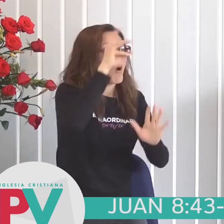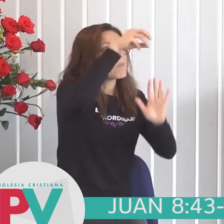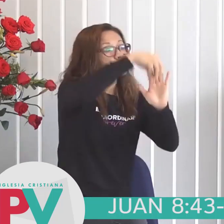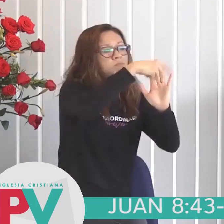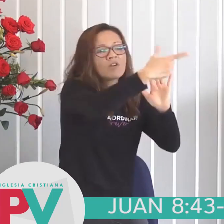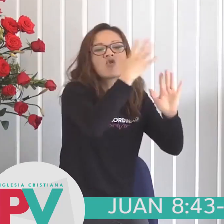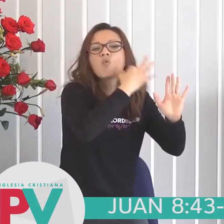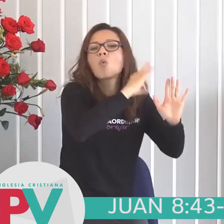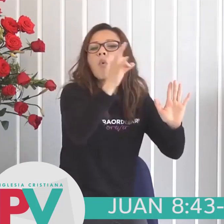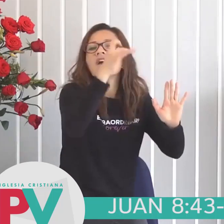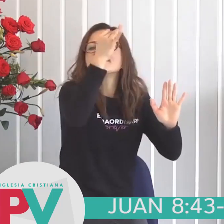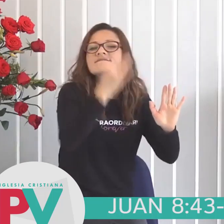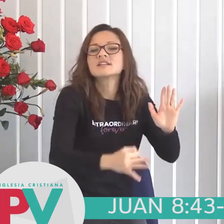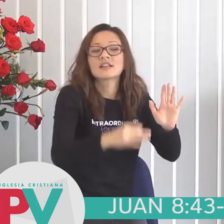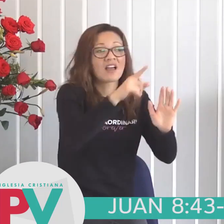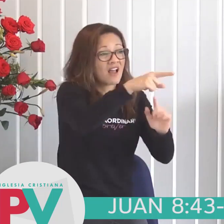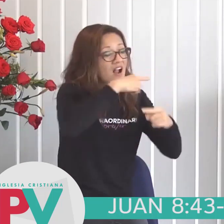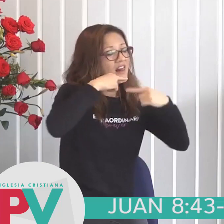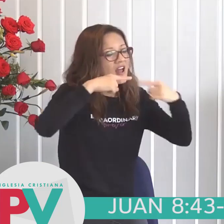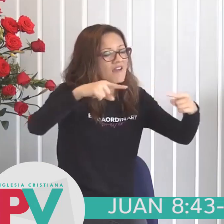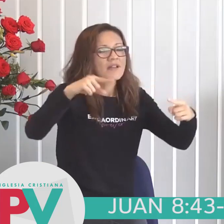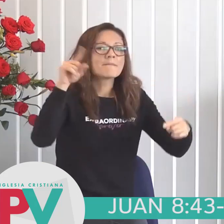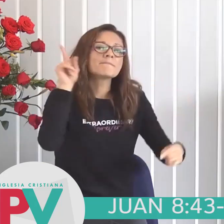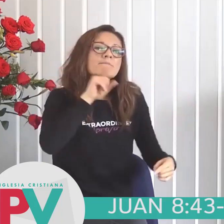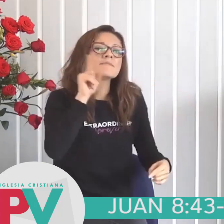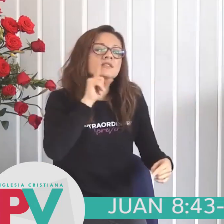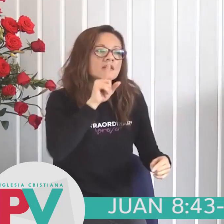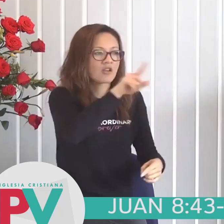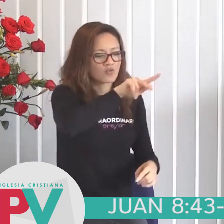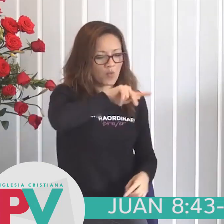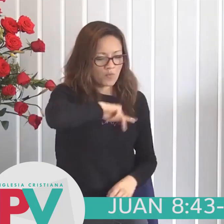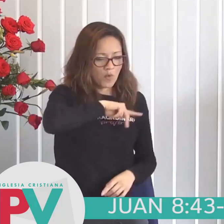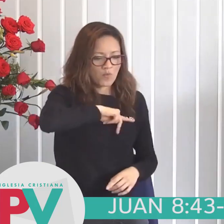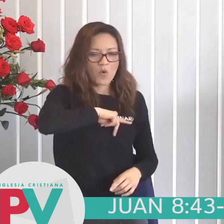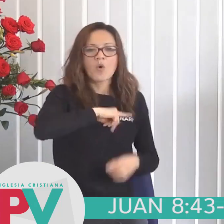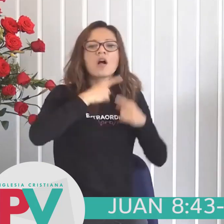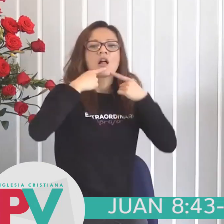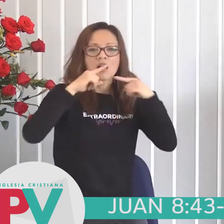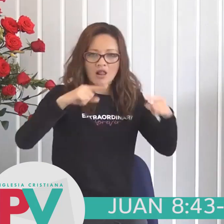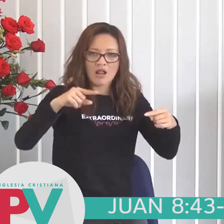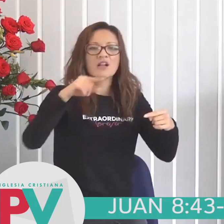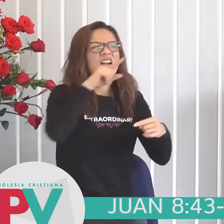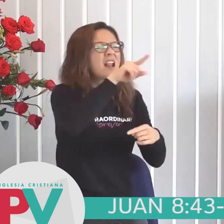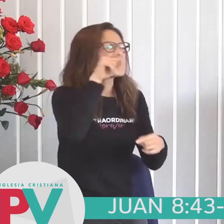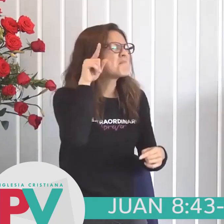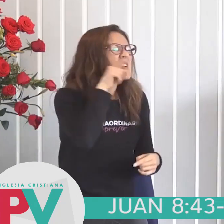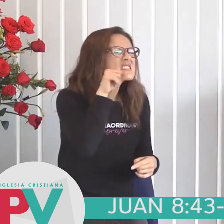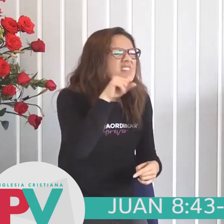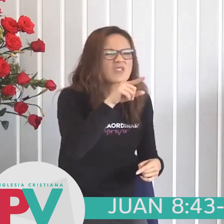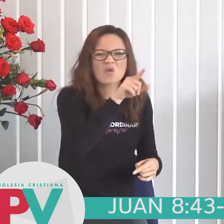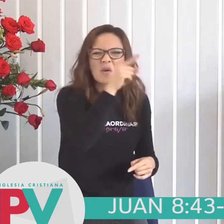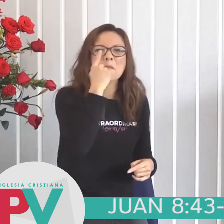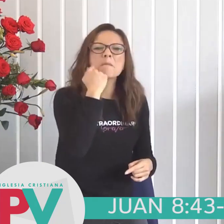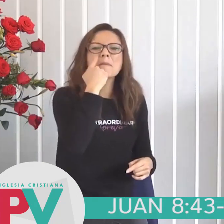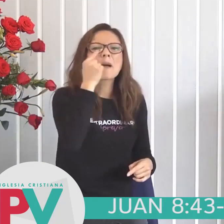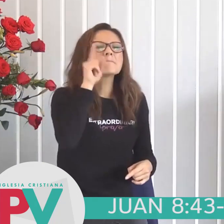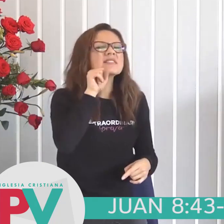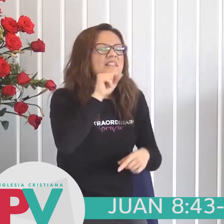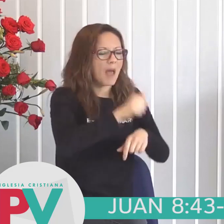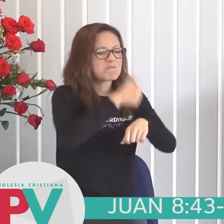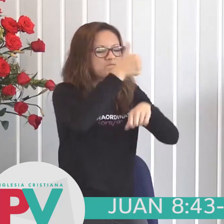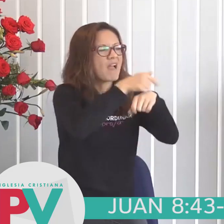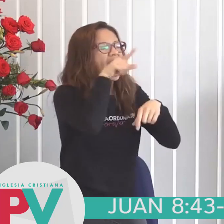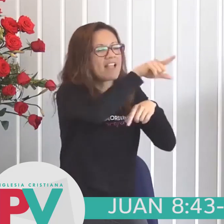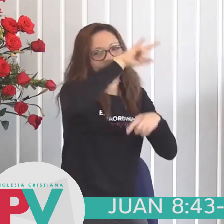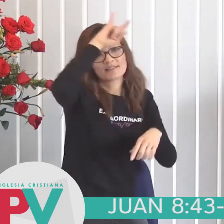verdad en él. Cuando habla mentira, de suyo habla porque es mentiroso y padre de la mentira y